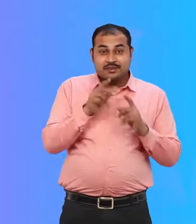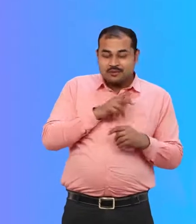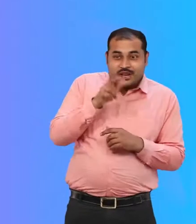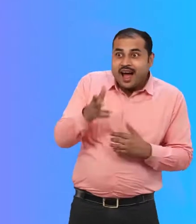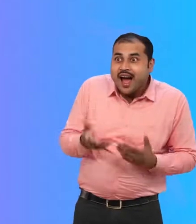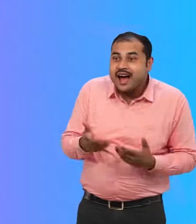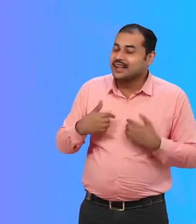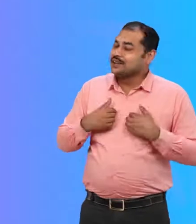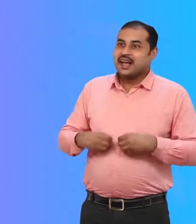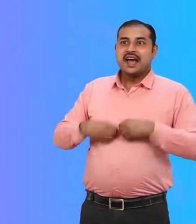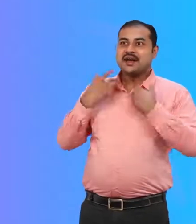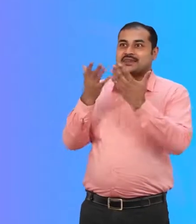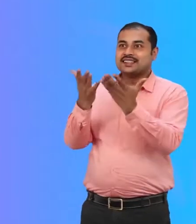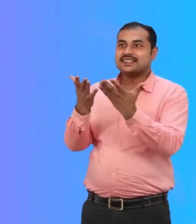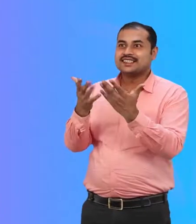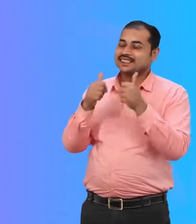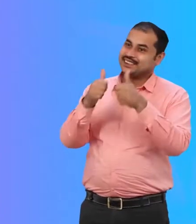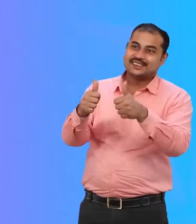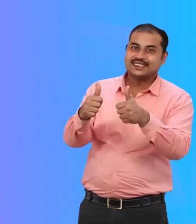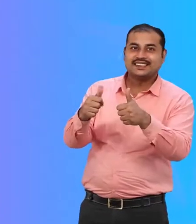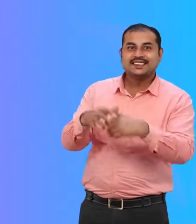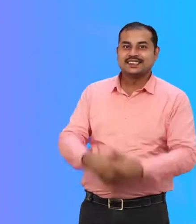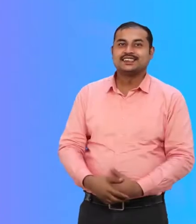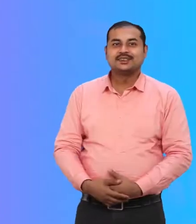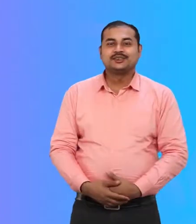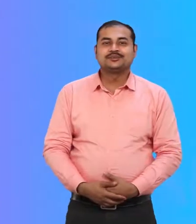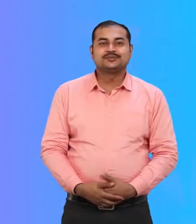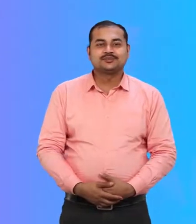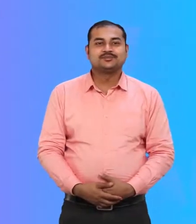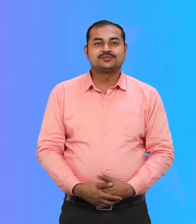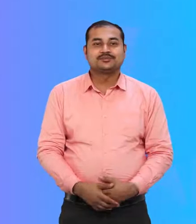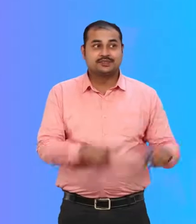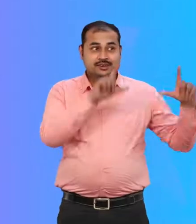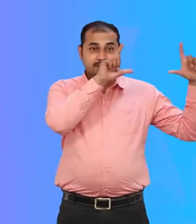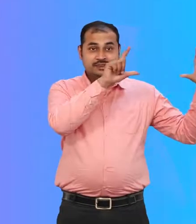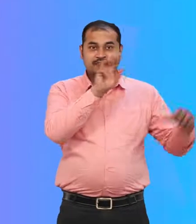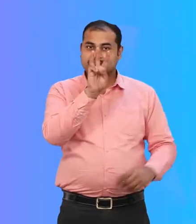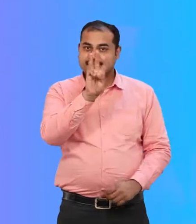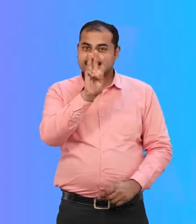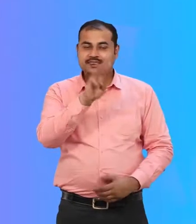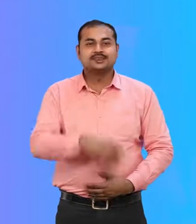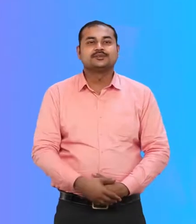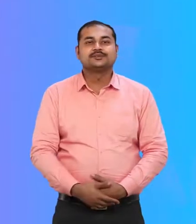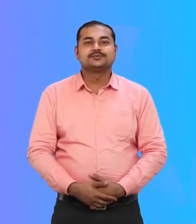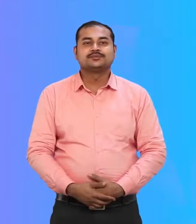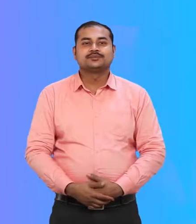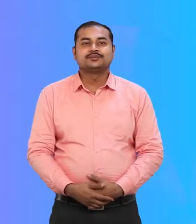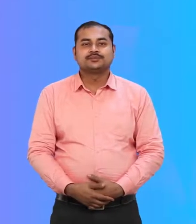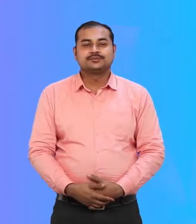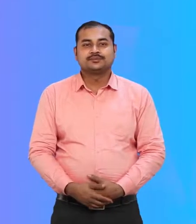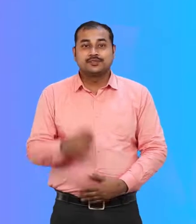कि प्रिया कहती है मैं तुम्हारी श्याम आया रे कि दूसरे चित्र में